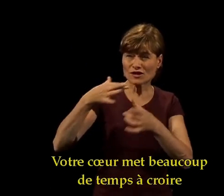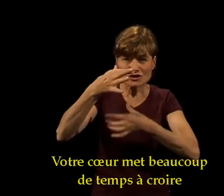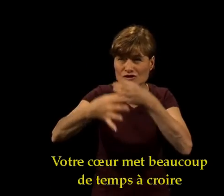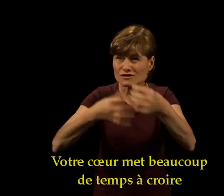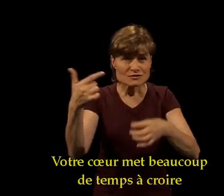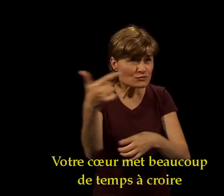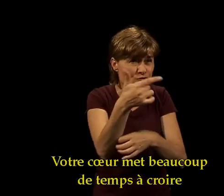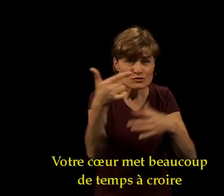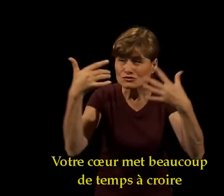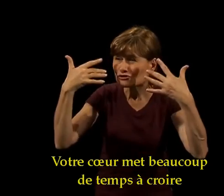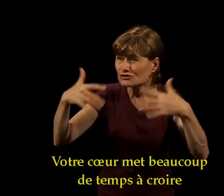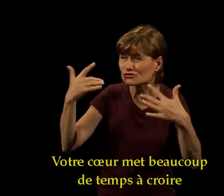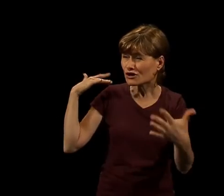ont annoncé. »